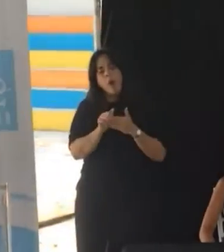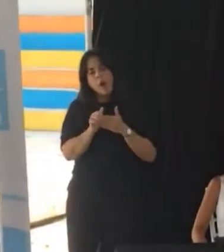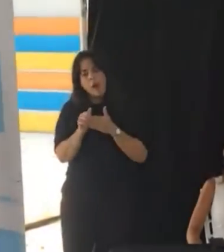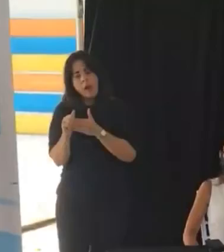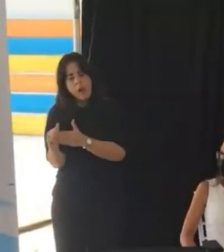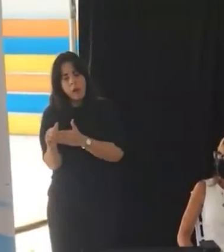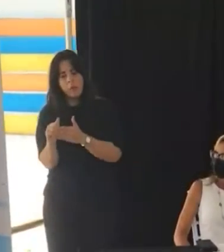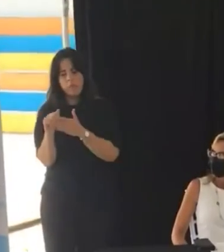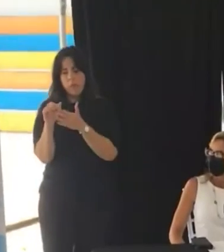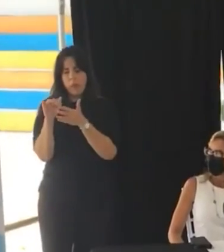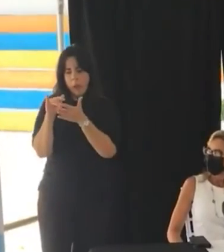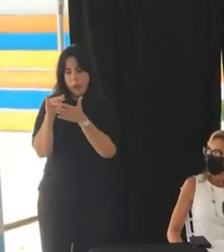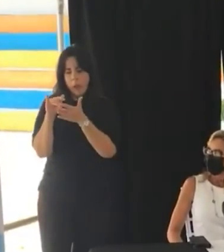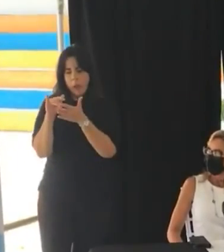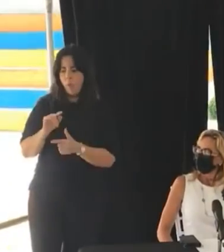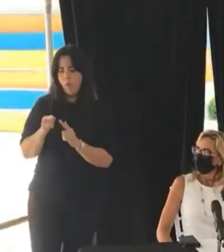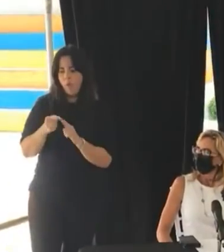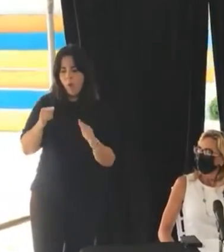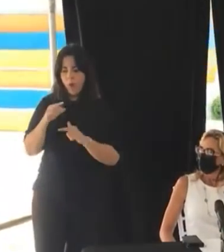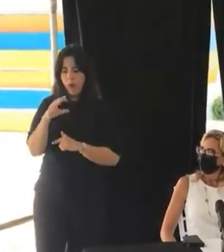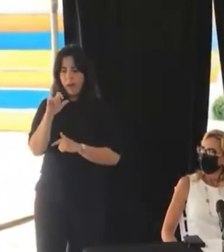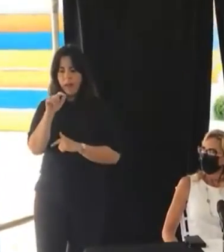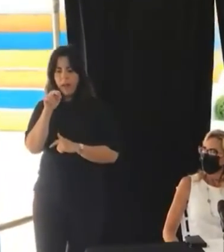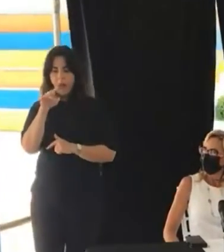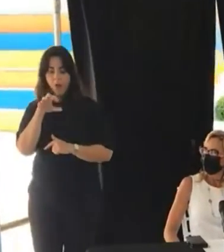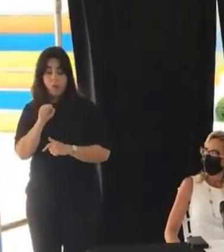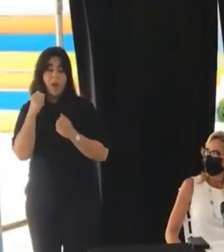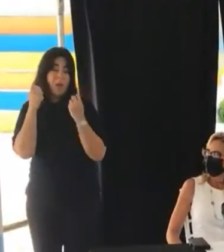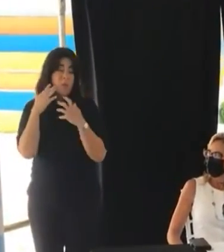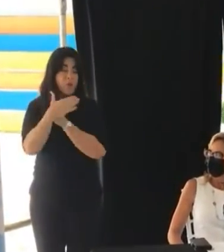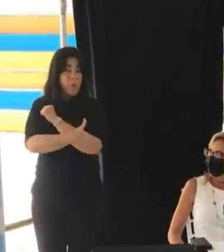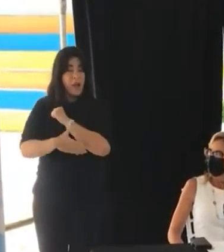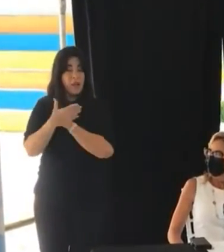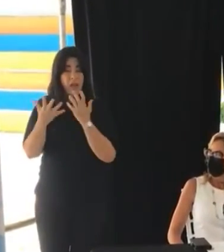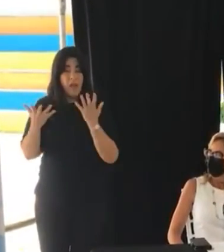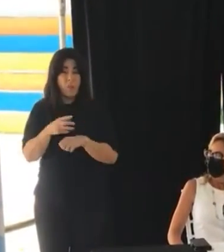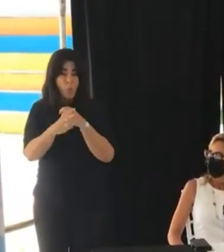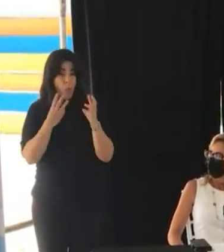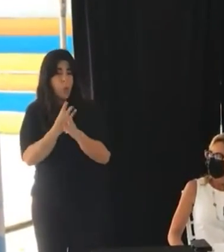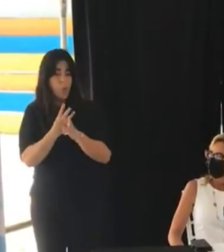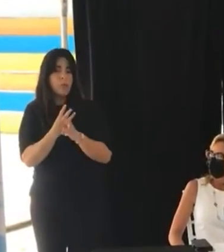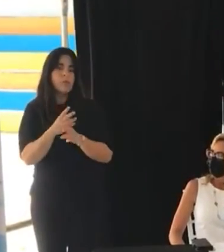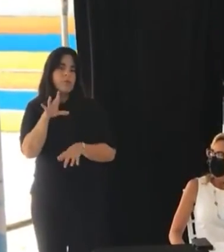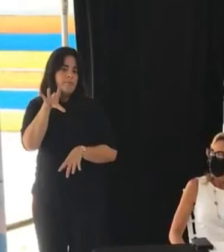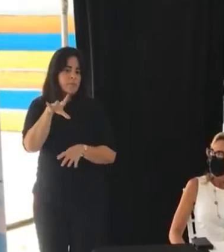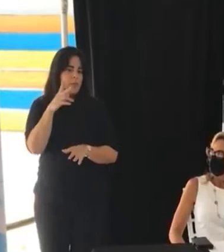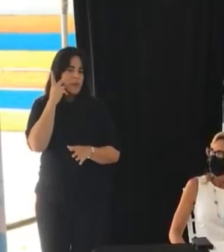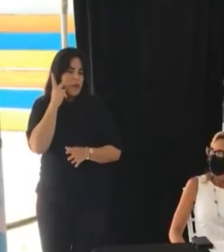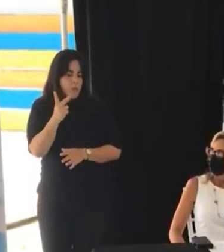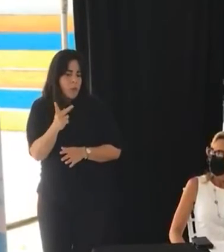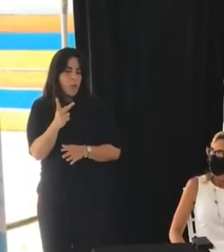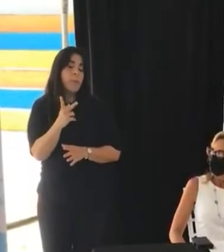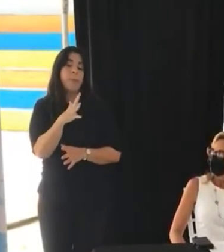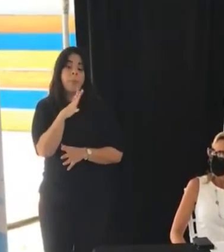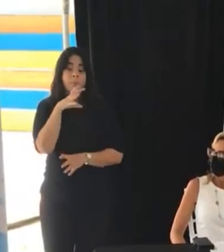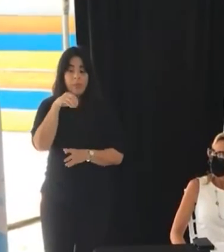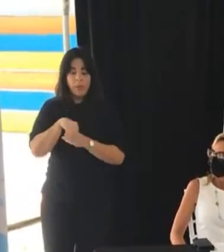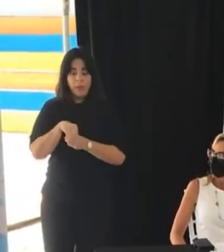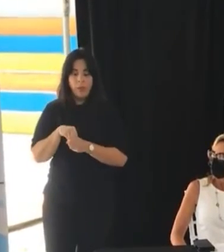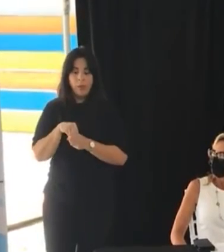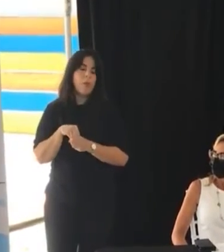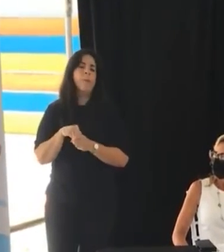los estudios clínicos en muchos países del mundo, se encontró que dentro